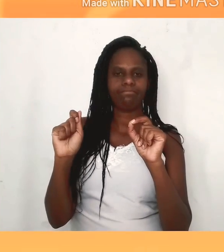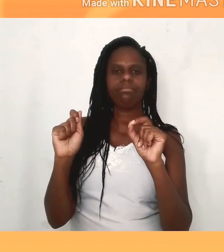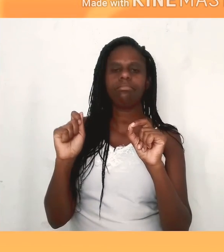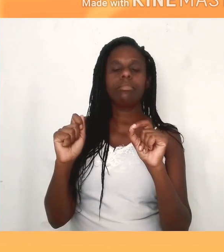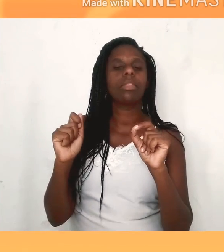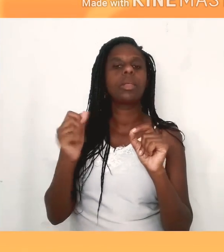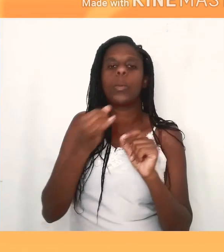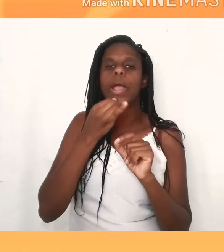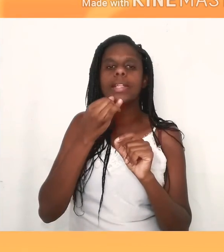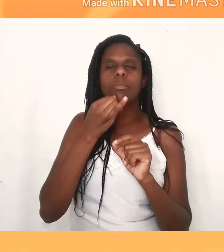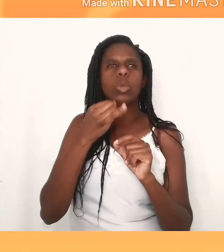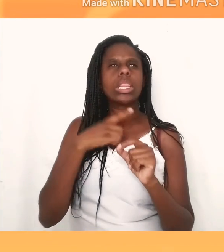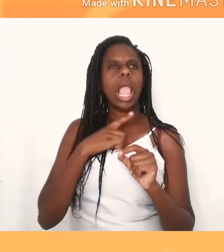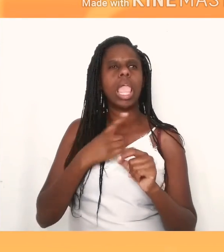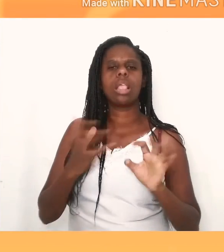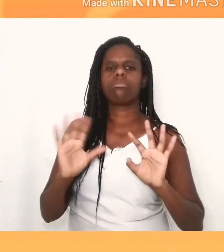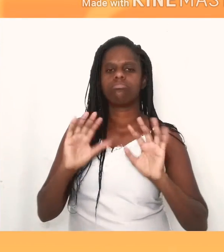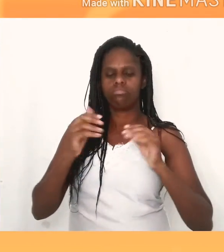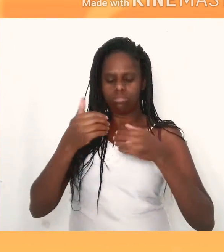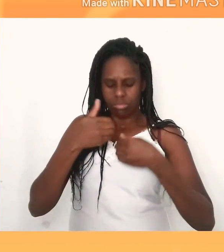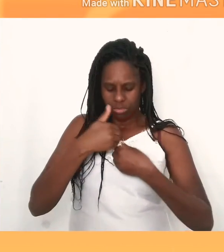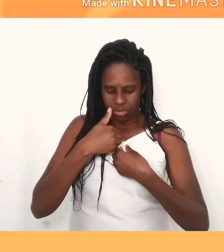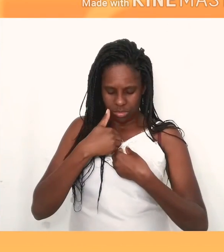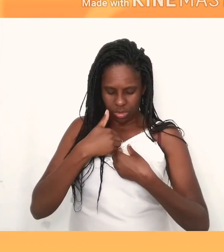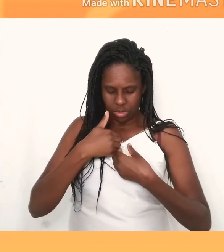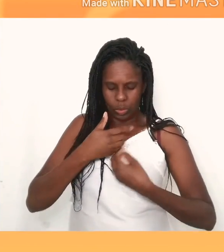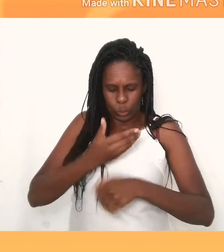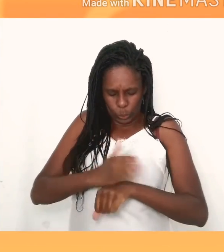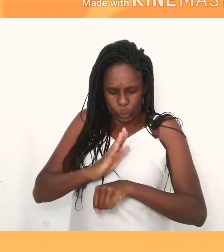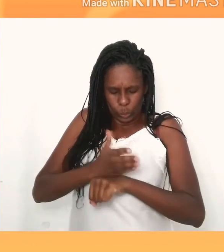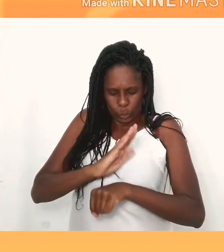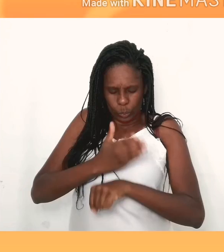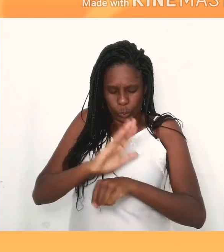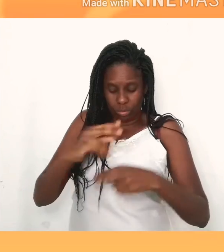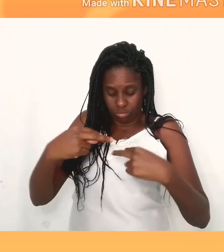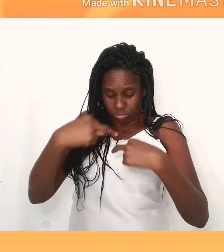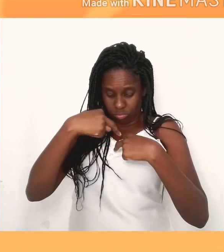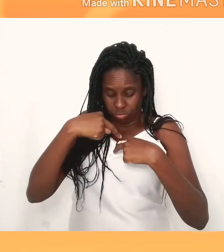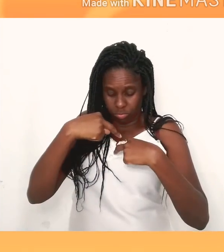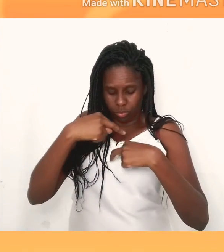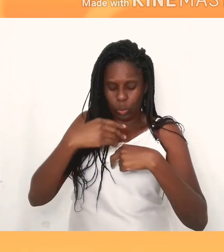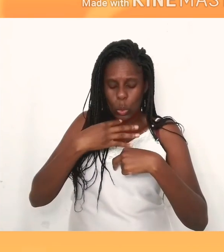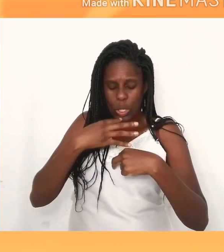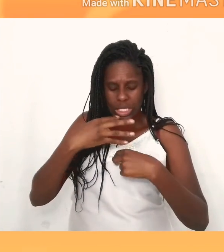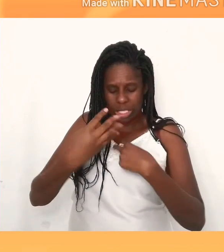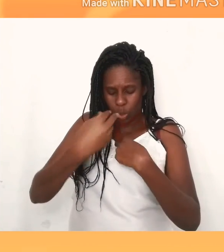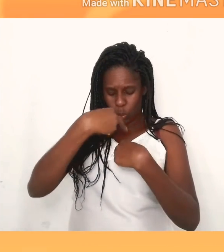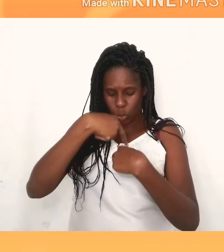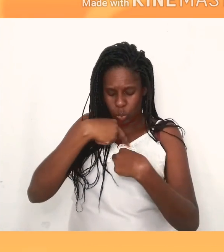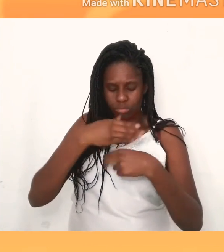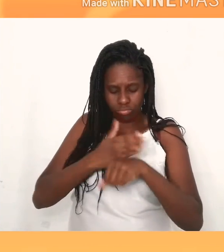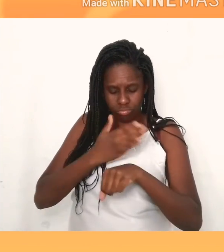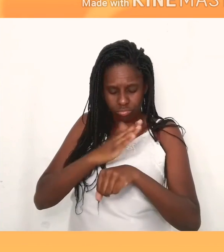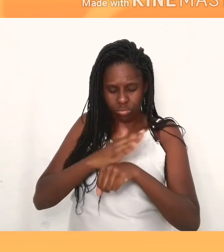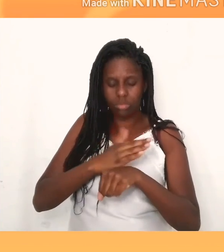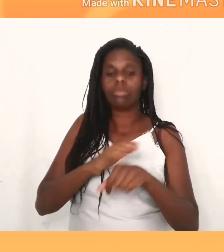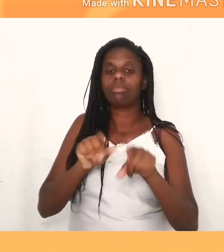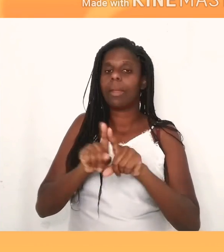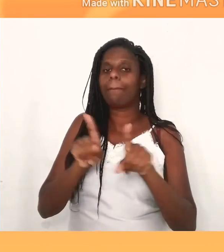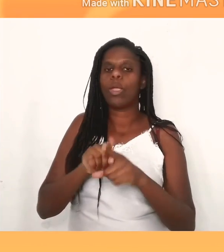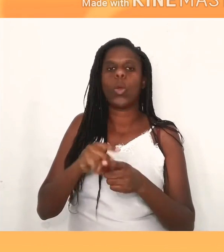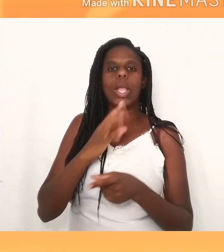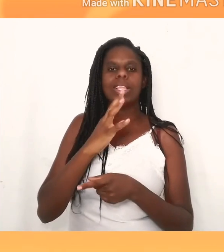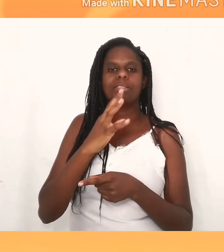conquistado pela introspecção, pela intuição e nos foi passado. É um conhecimento